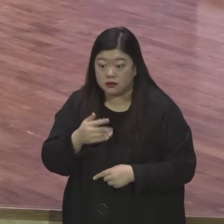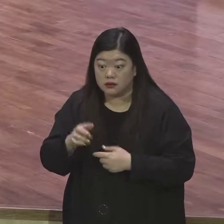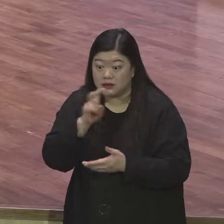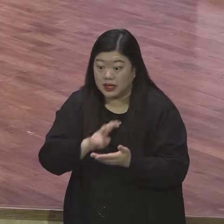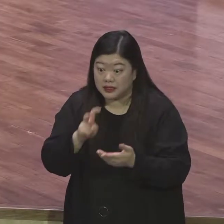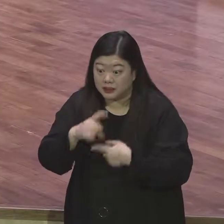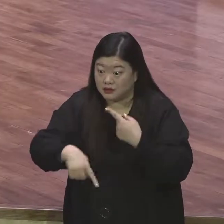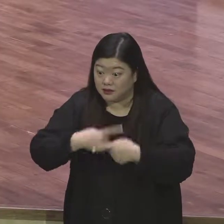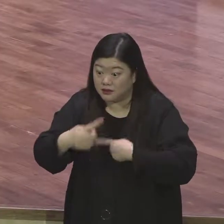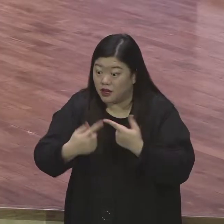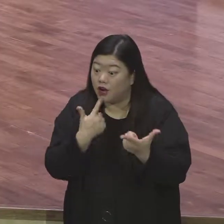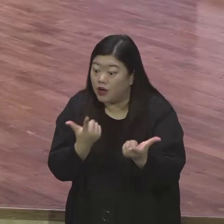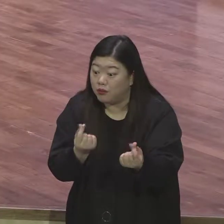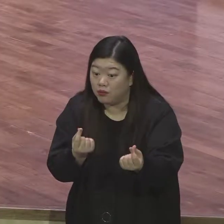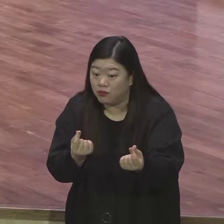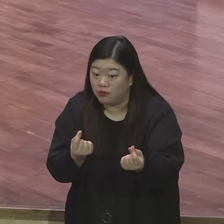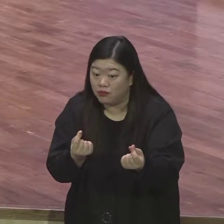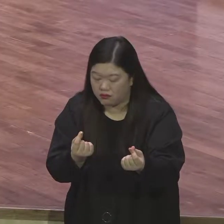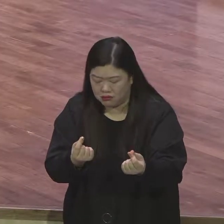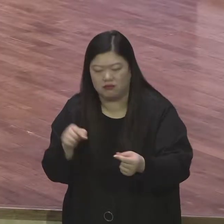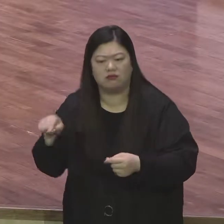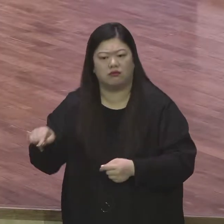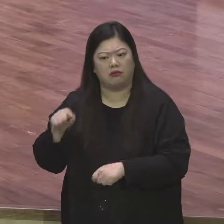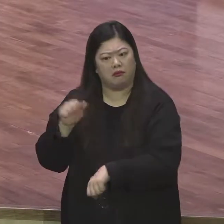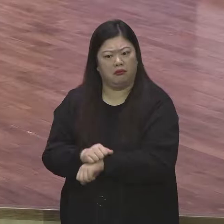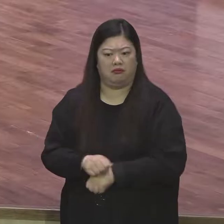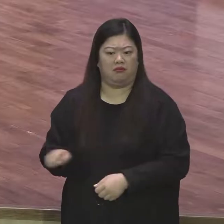그런데 잘 보아야 할 것이